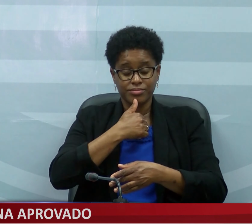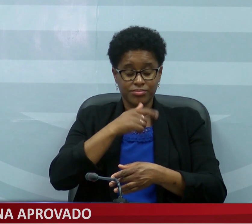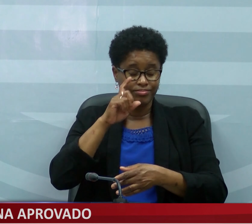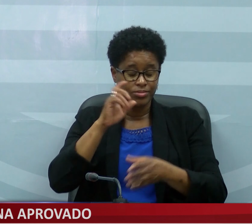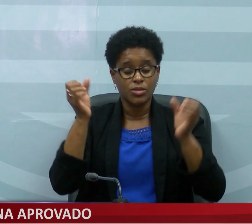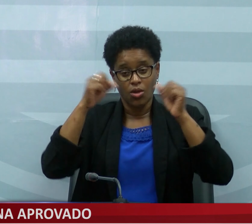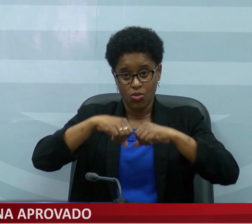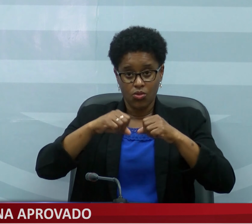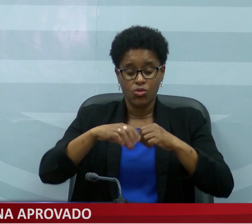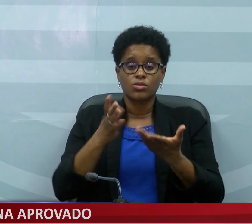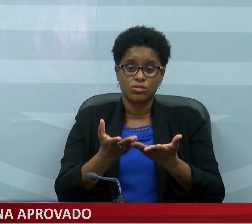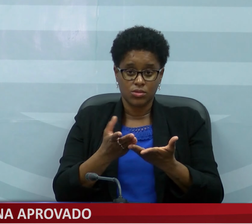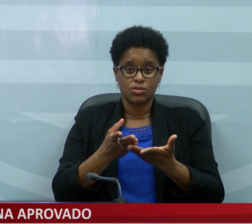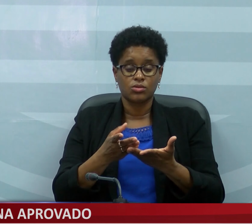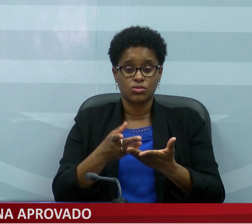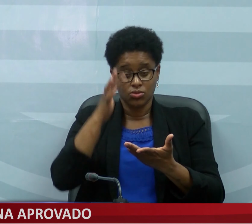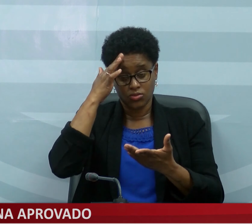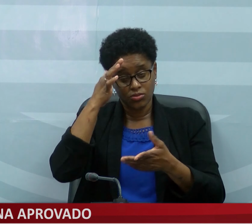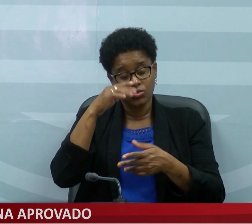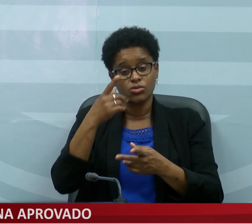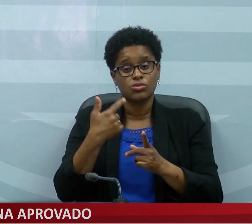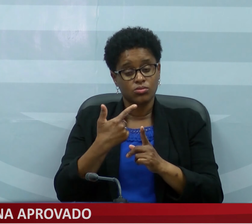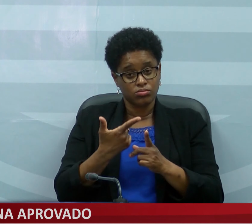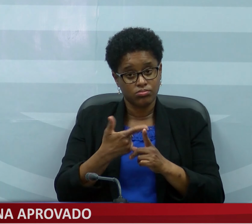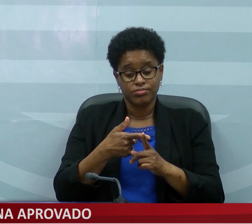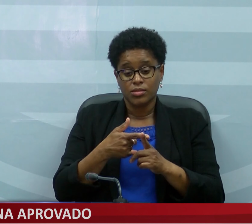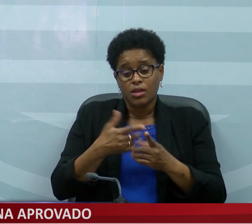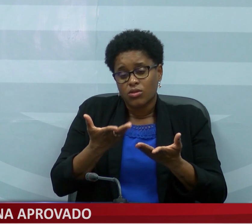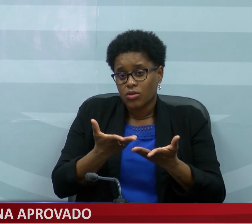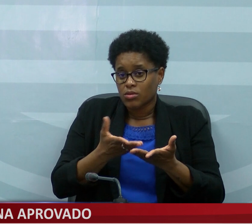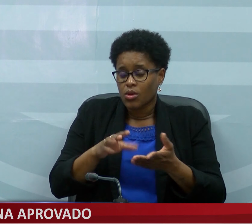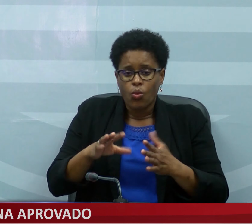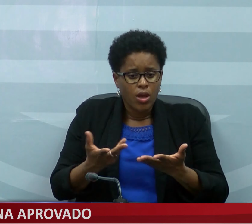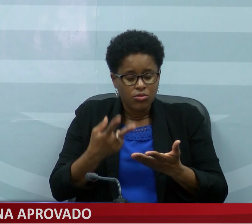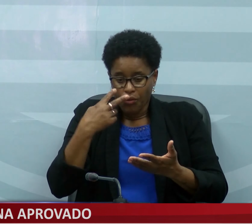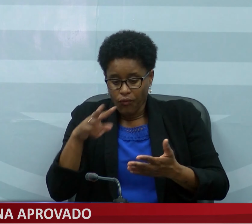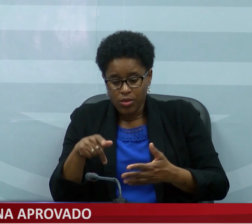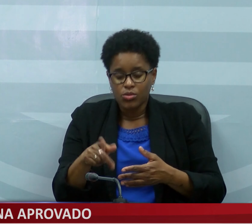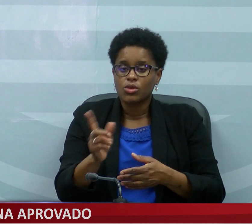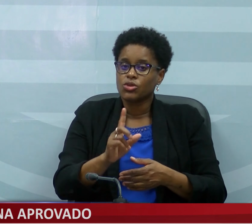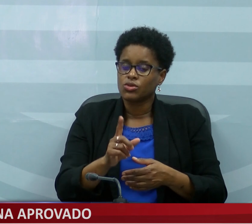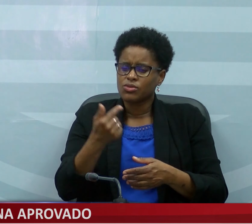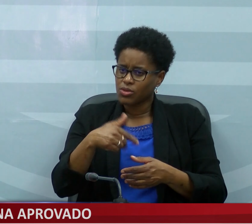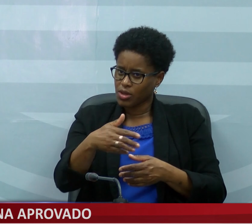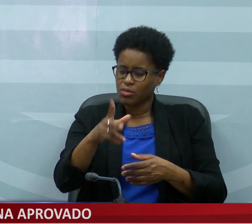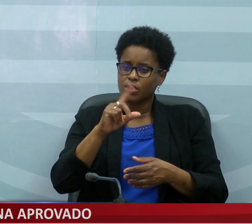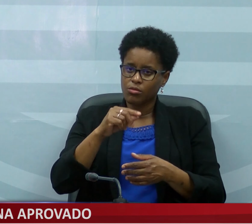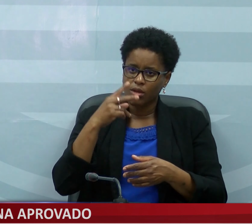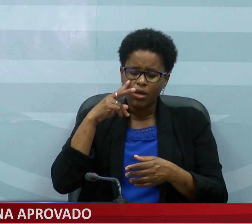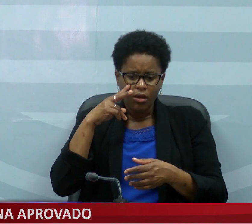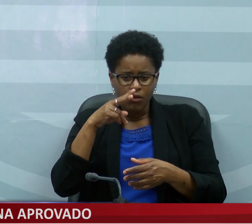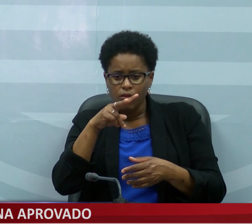conformidade com esse aumento de casos enquanto não verificarmos isso estaremos também na